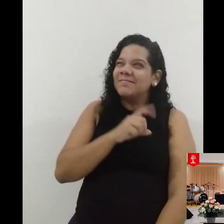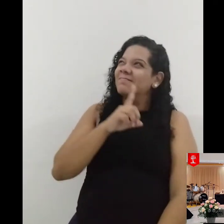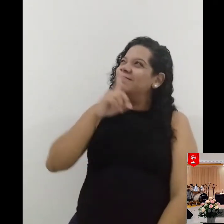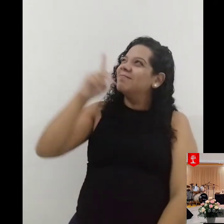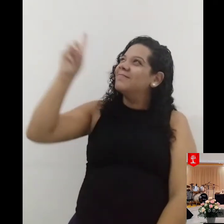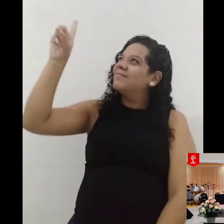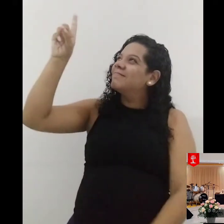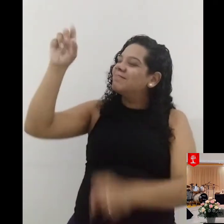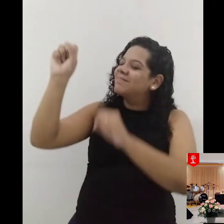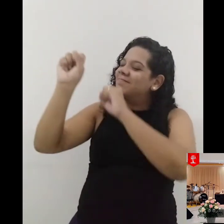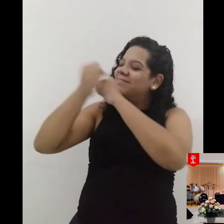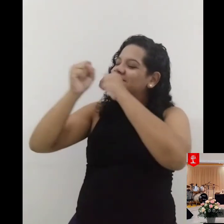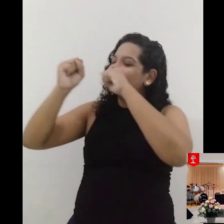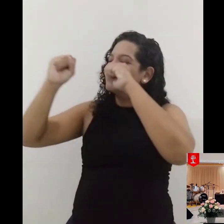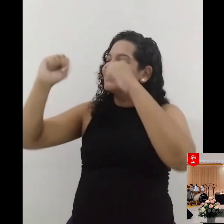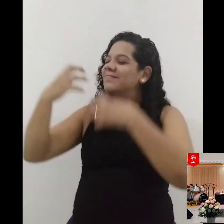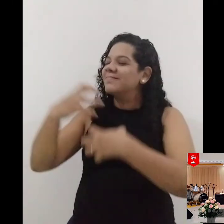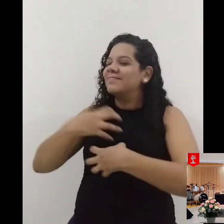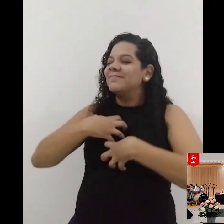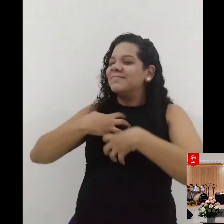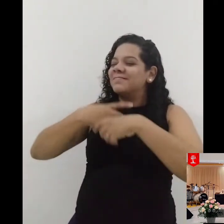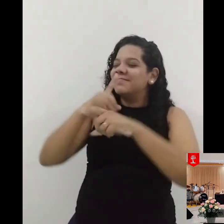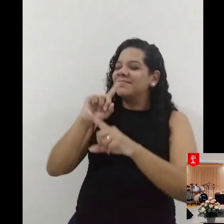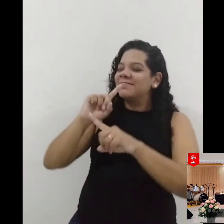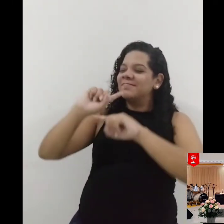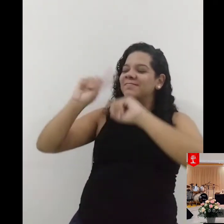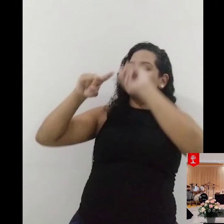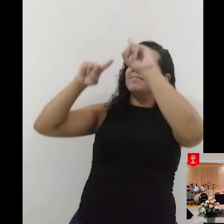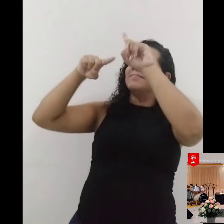Tu és tremendo.